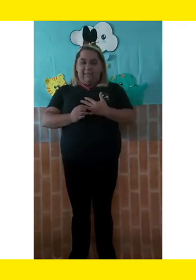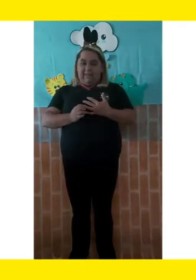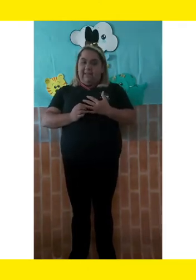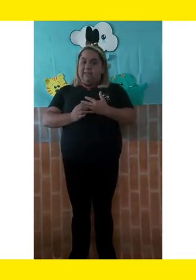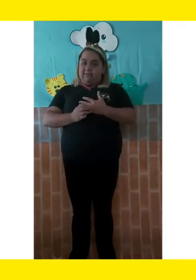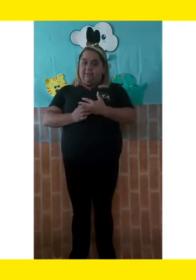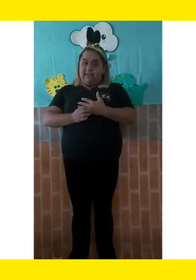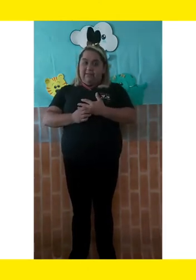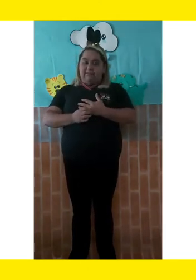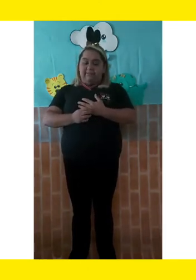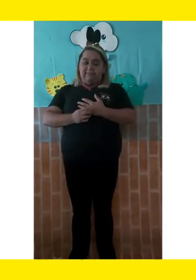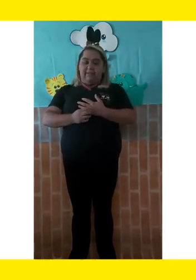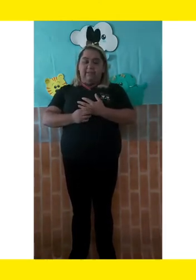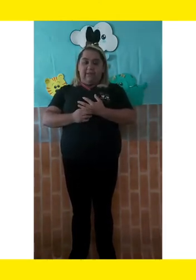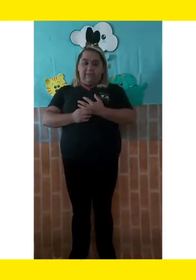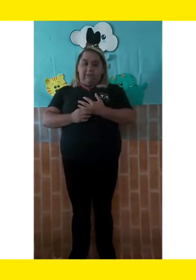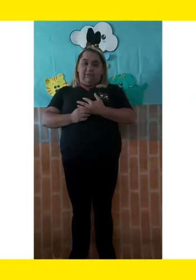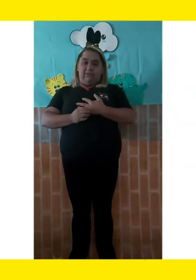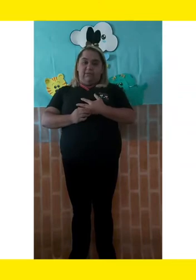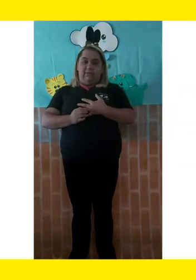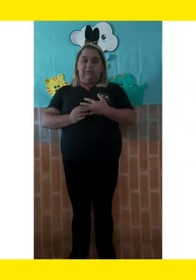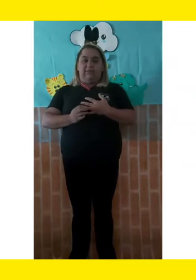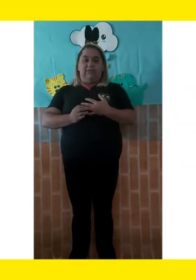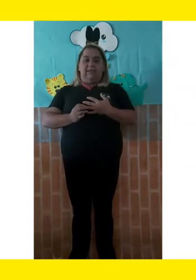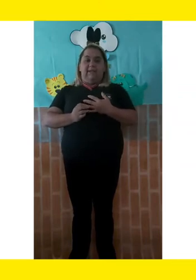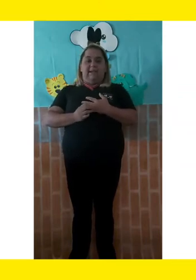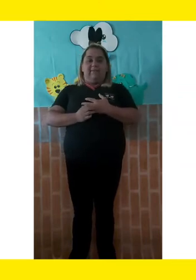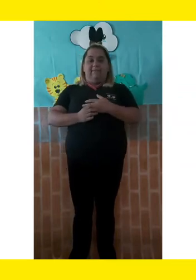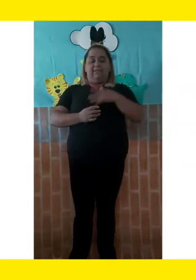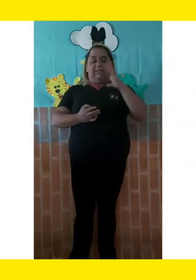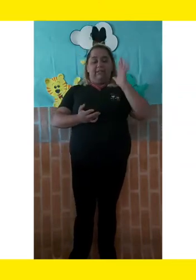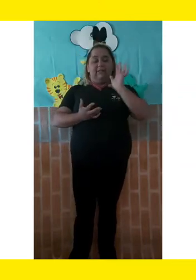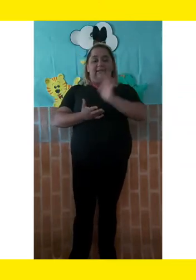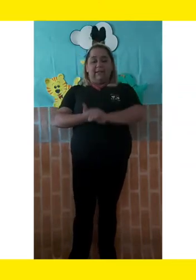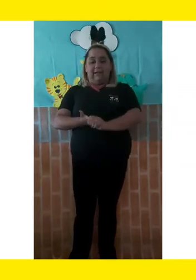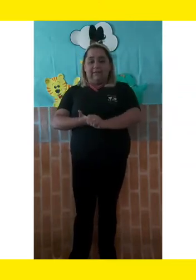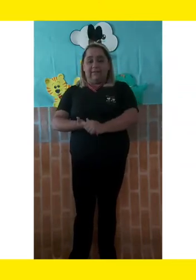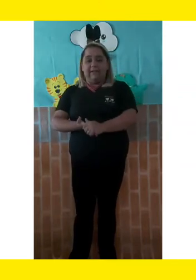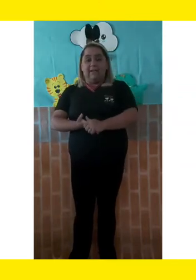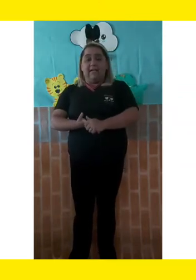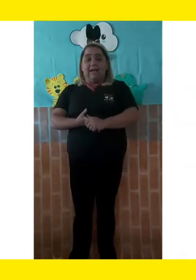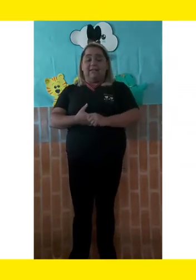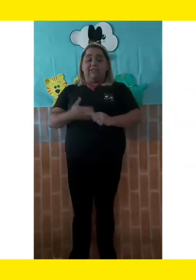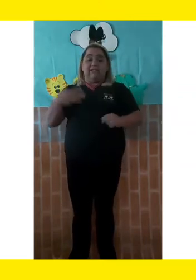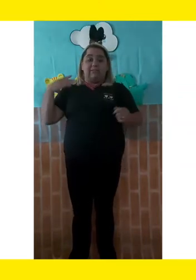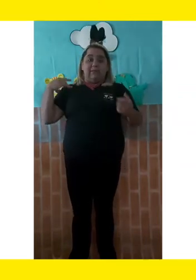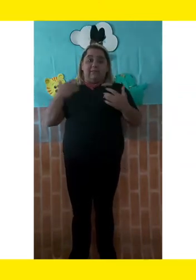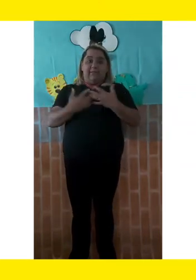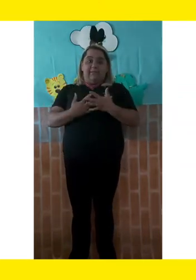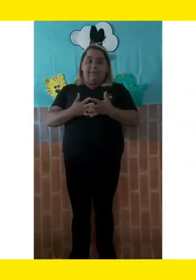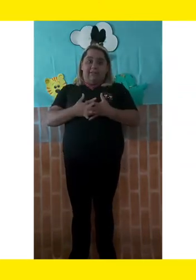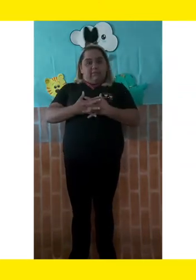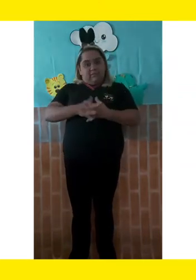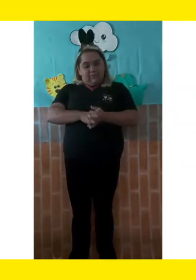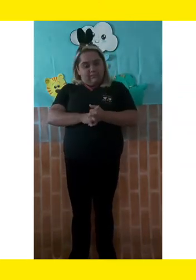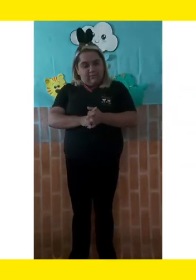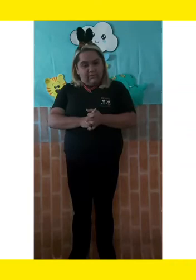bem legal, não era? Não era bem gostoso? A gente cantava, a gente cantava, gente tomava um café junto,